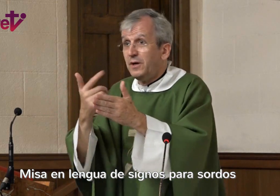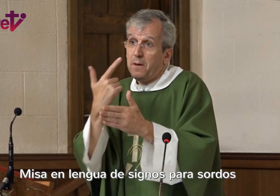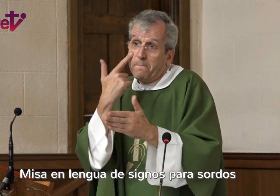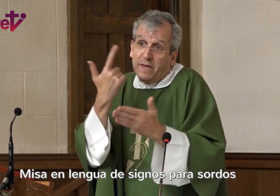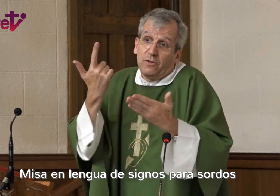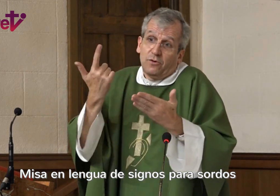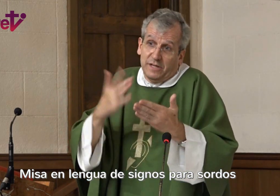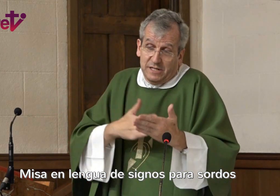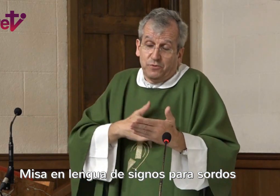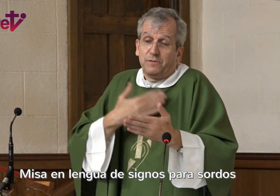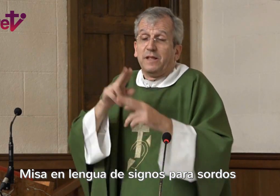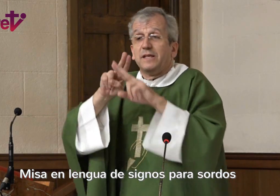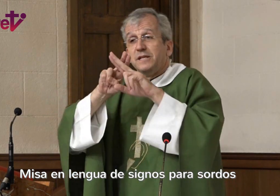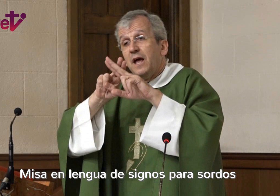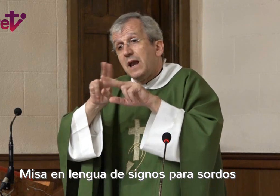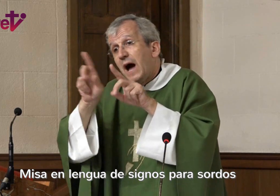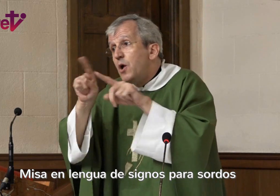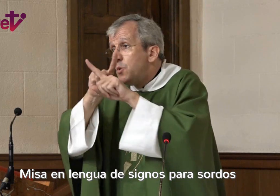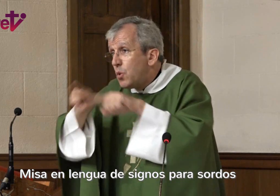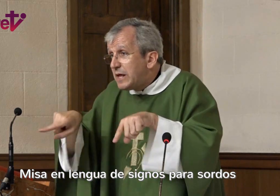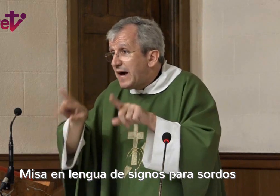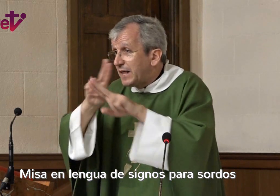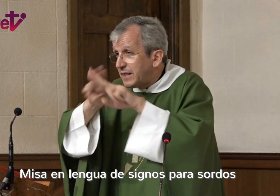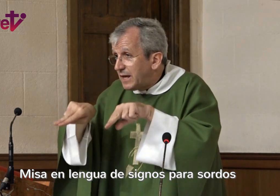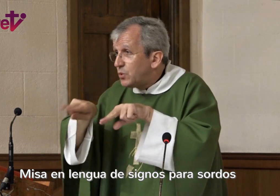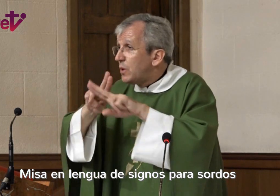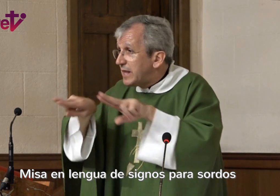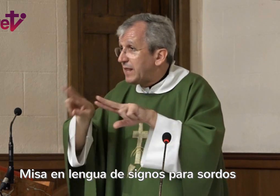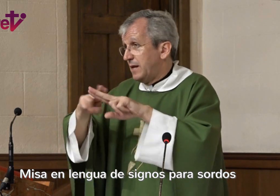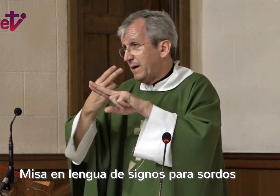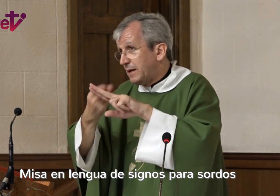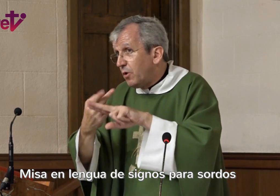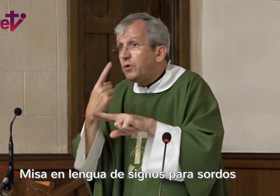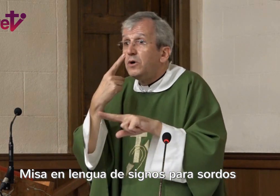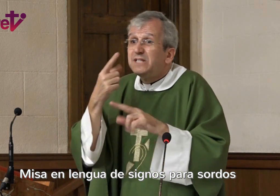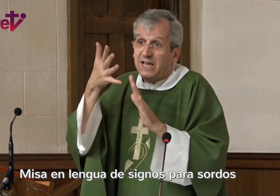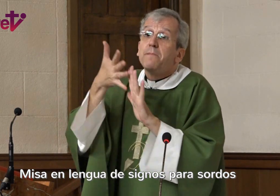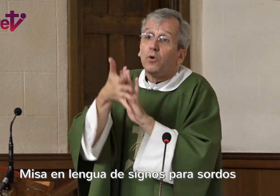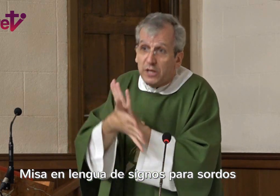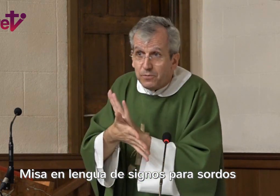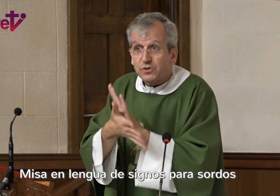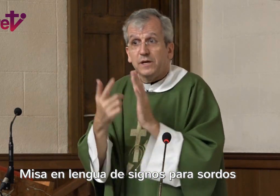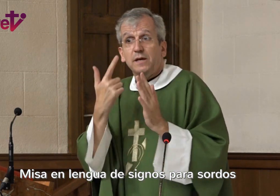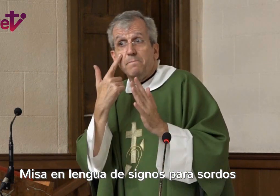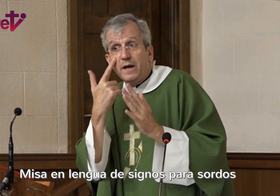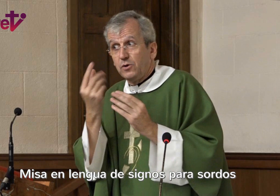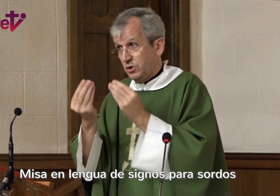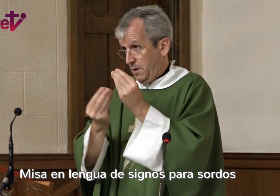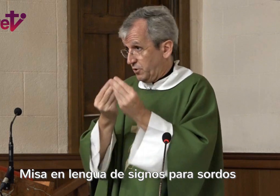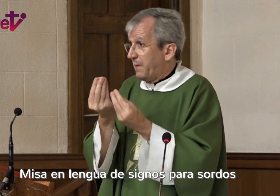viendo esas posibilidades de la nulidad nulidad del matrimonio si hay motivos vernos o